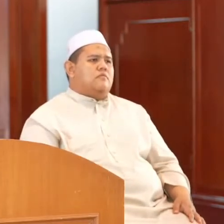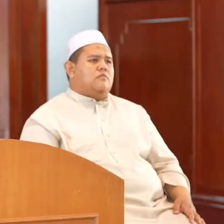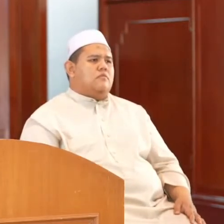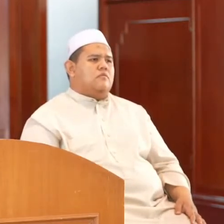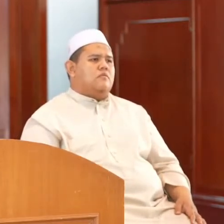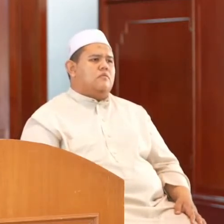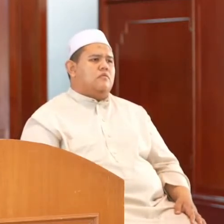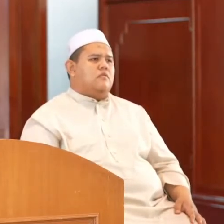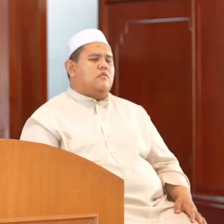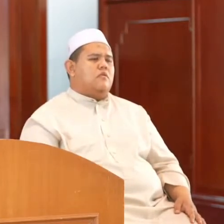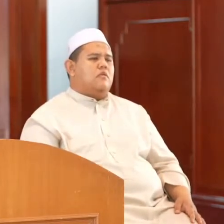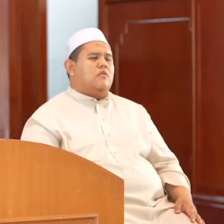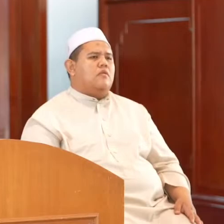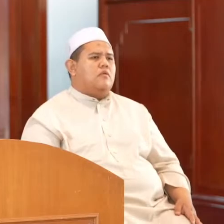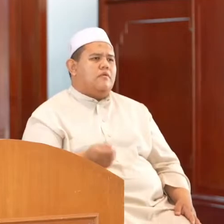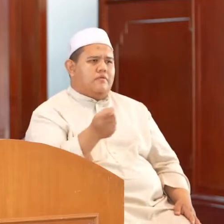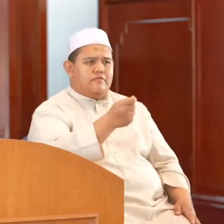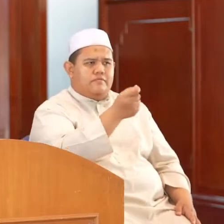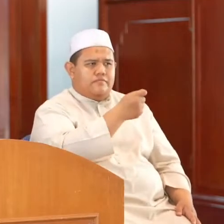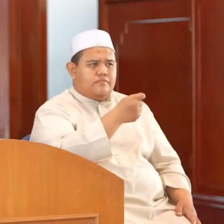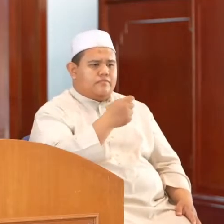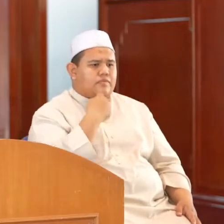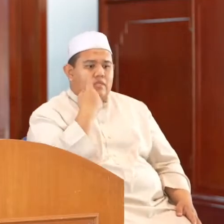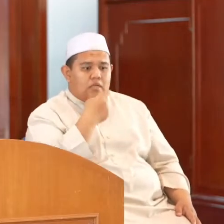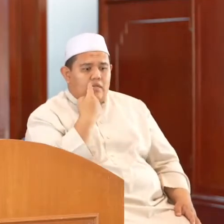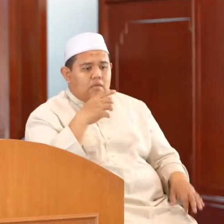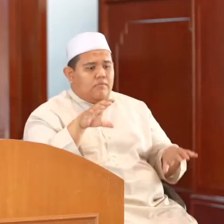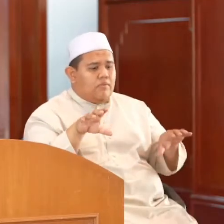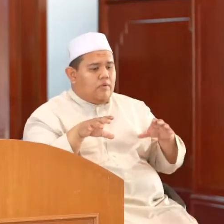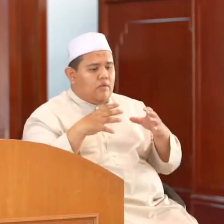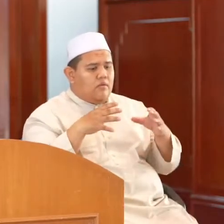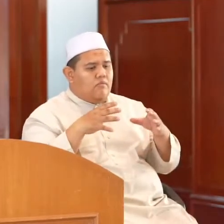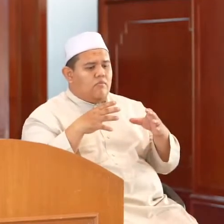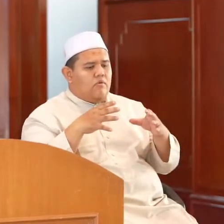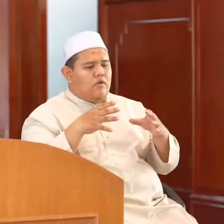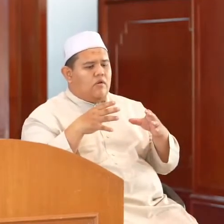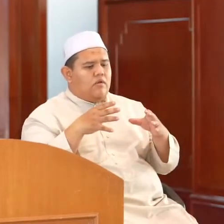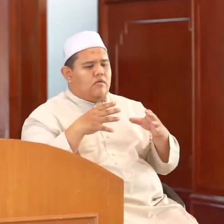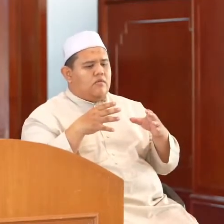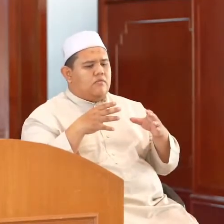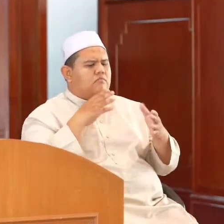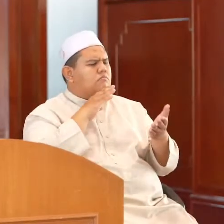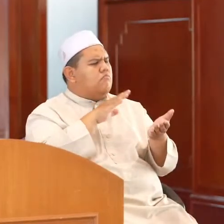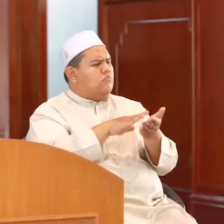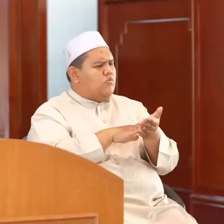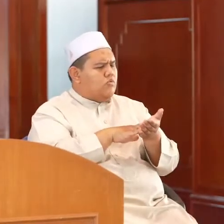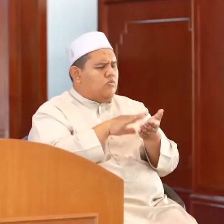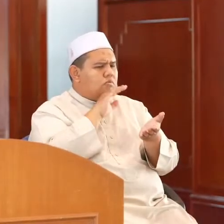wizru man amila biha. Siapa yang buat satu sunnah yang tak baik,